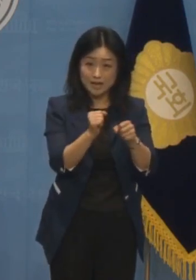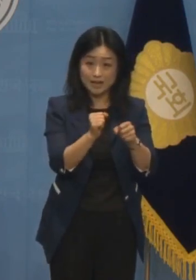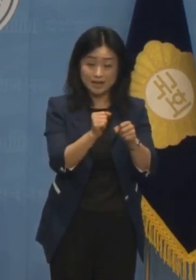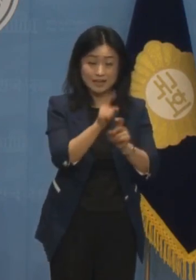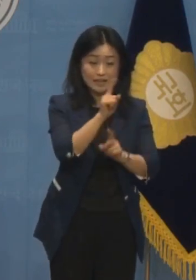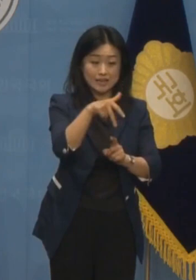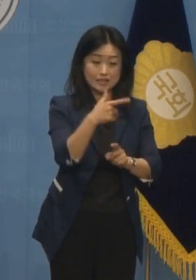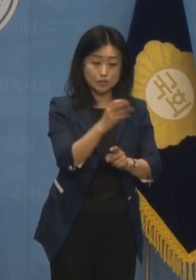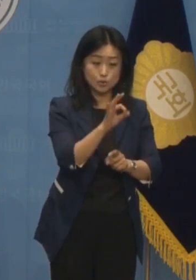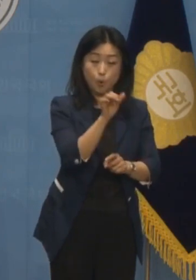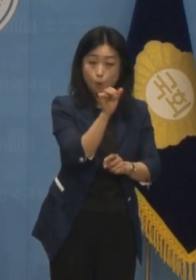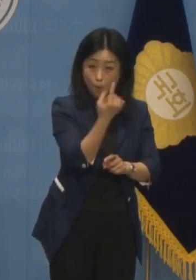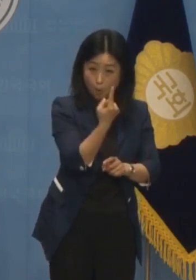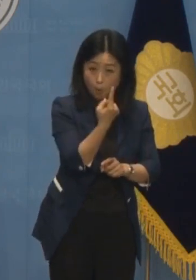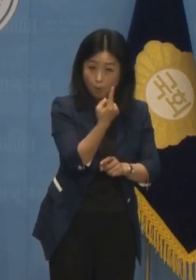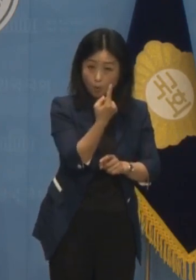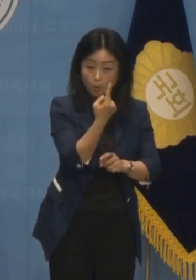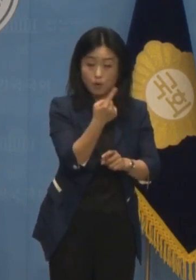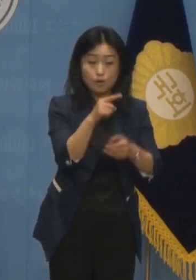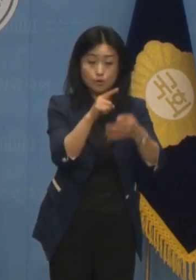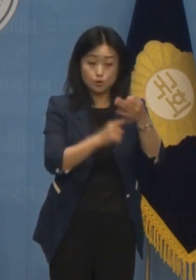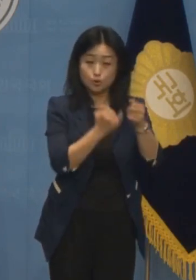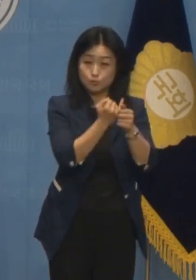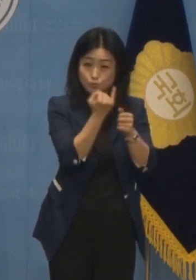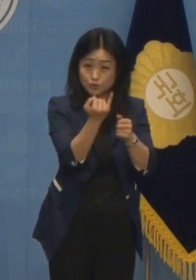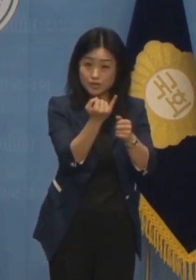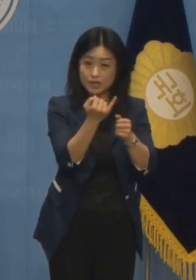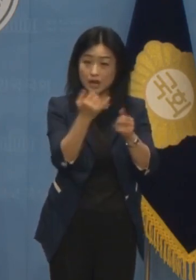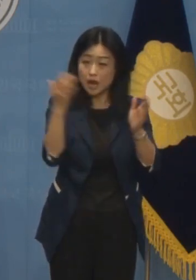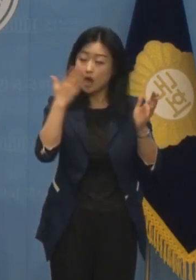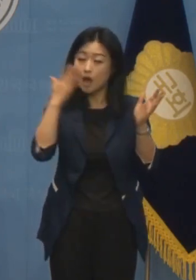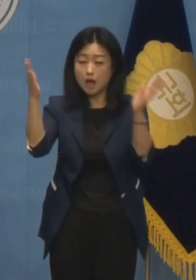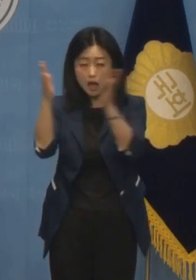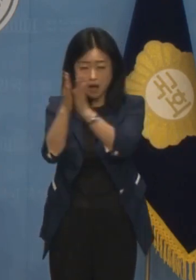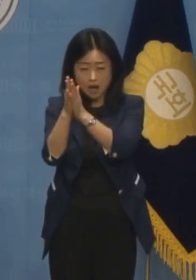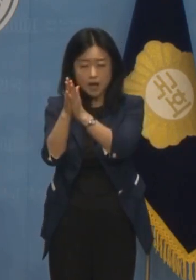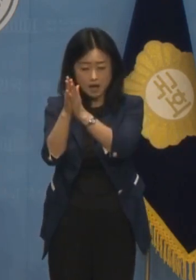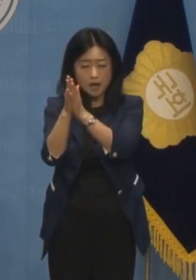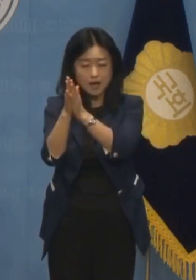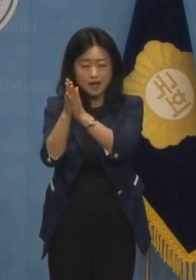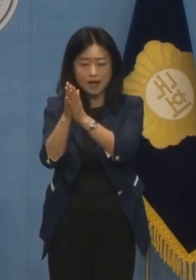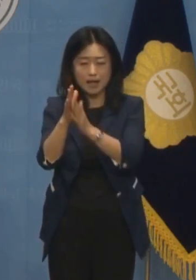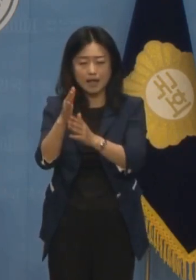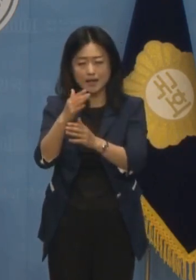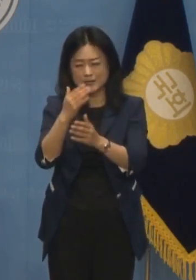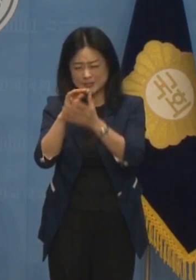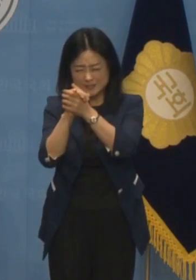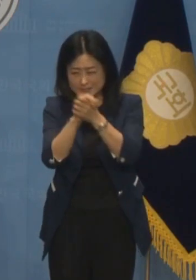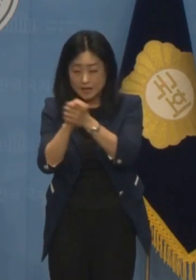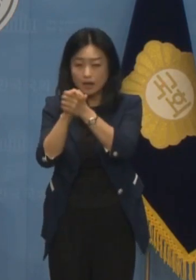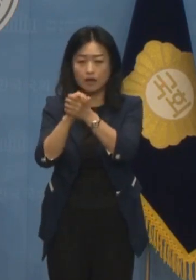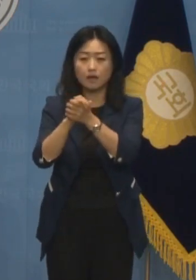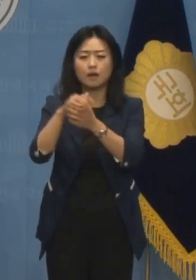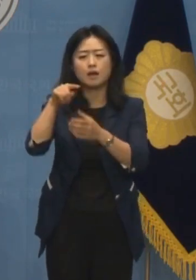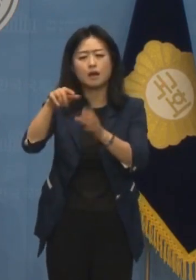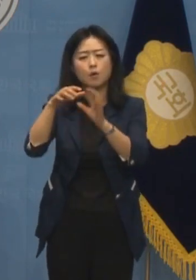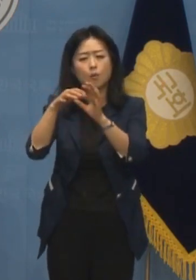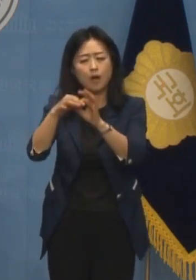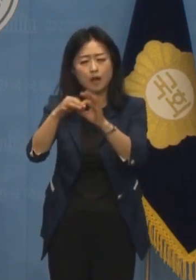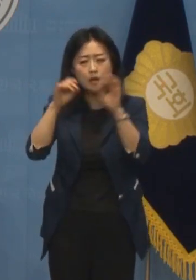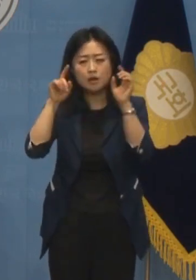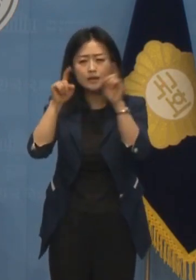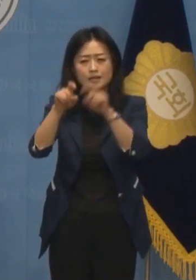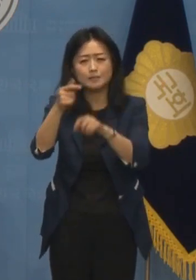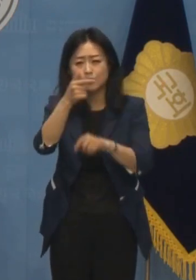블랙펄 인베스트 대표 김건희 여사와 특수관계인이란 바로 그 이종호 전 대표와 연결되어 있다는